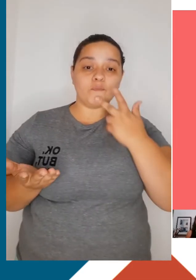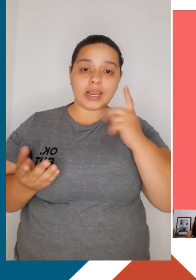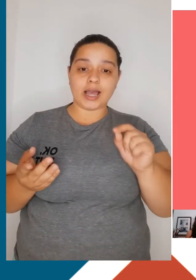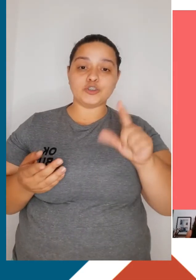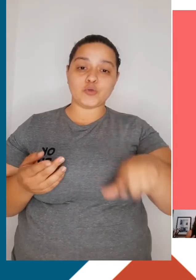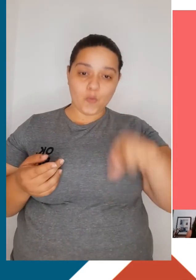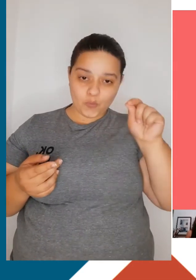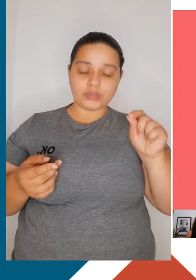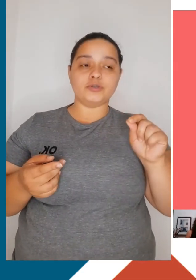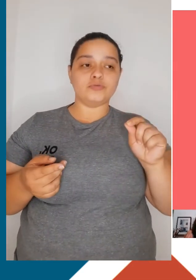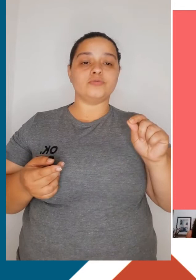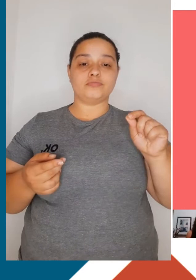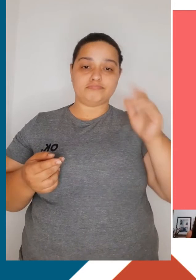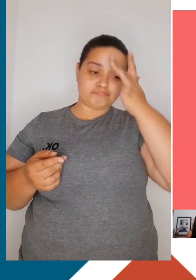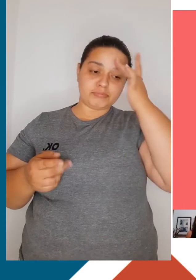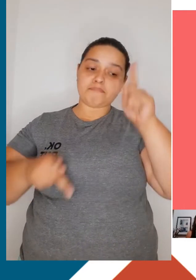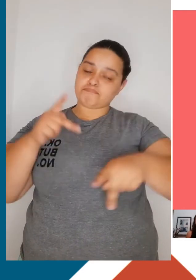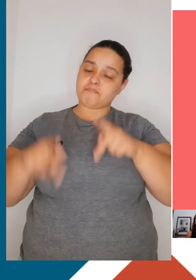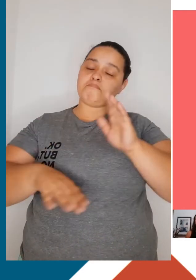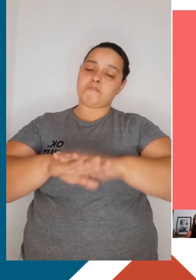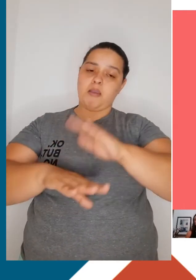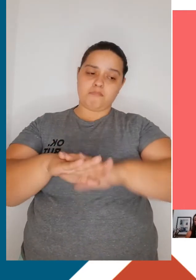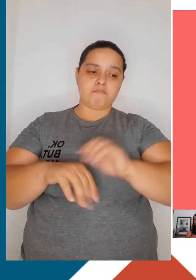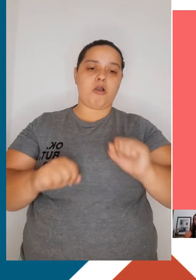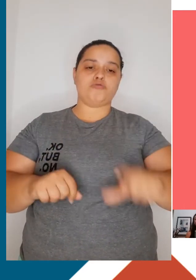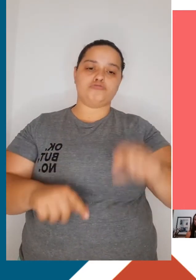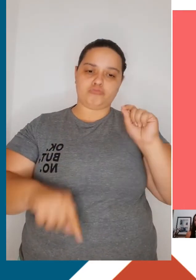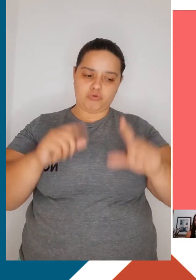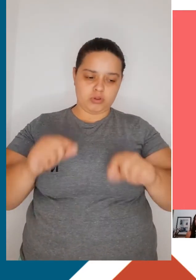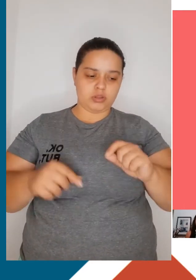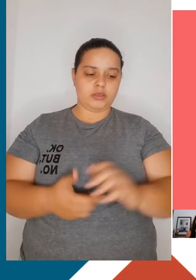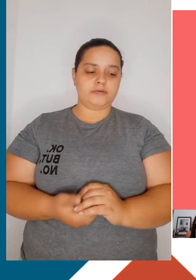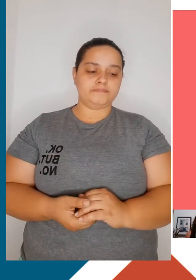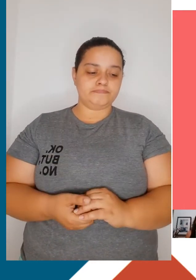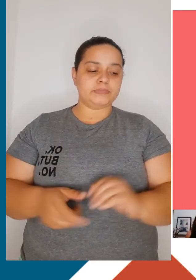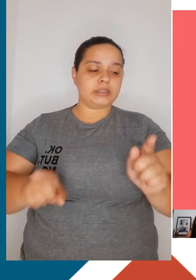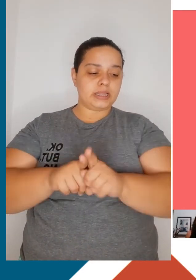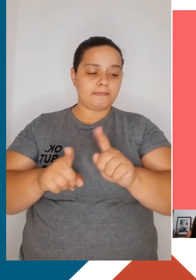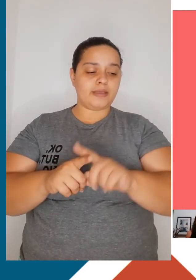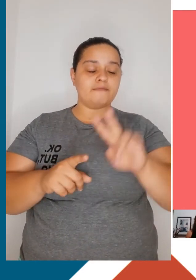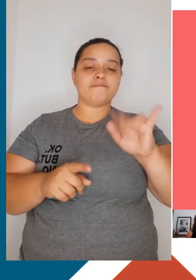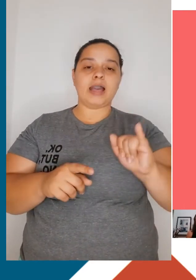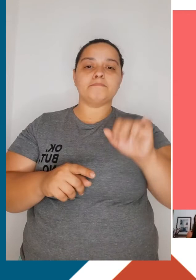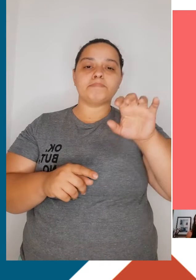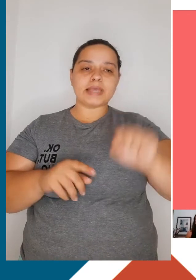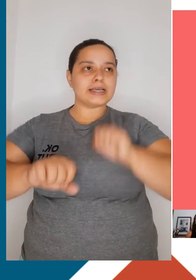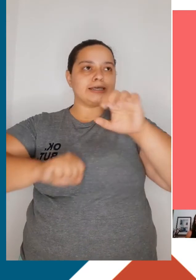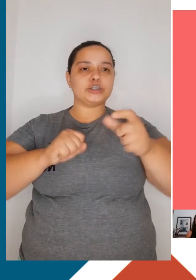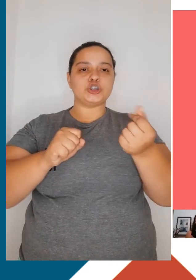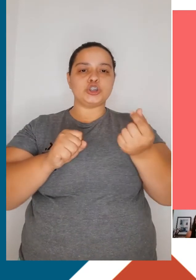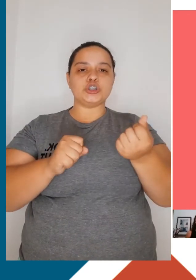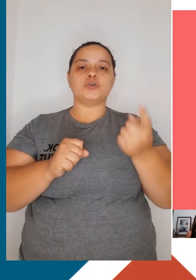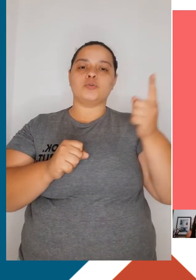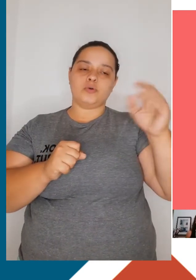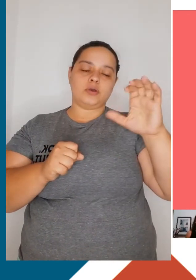decididos, né, escolhidos e concedidos pelos próprios cidadãos. Vai confiscar, né, então, os bens do clero, mas, por outro lado,